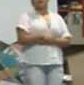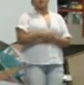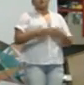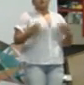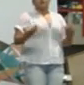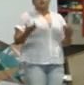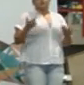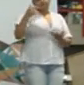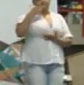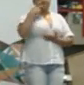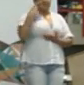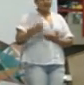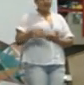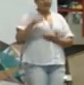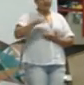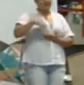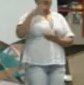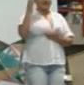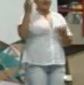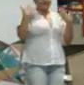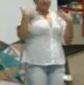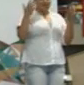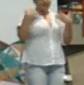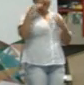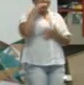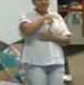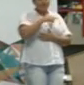clima quente ou um clima frio?